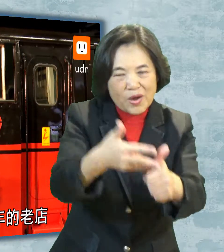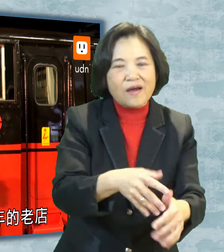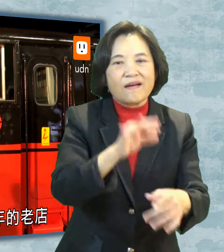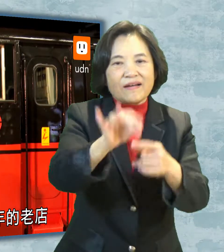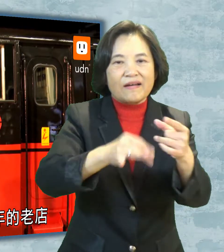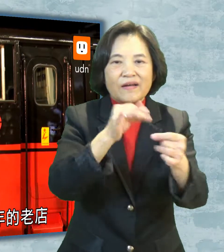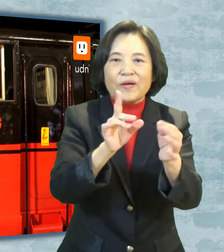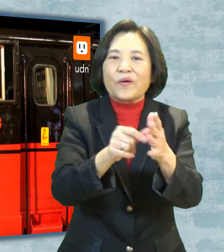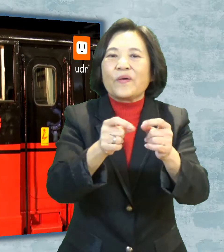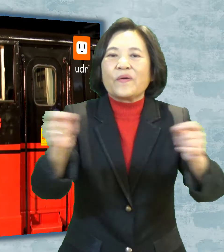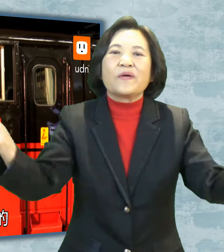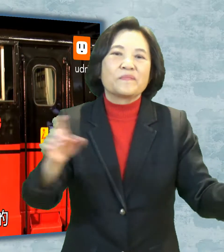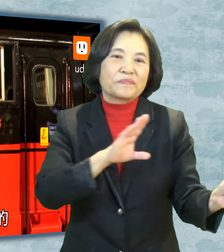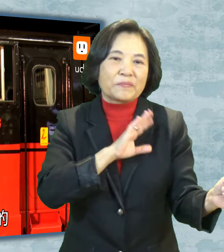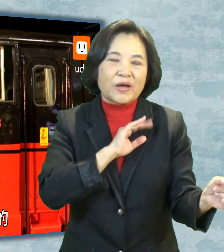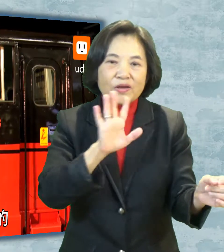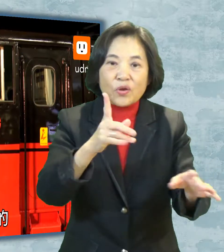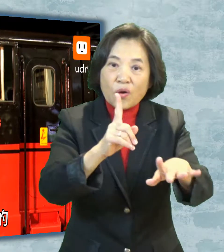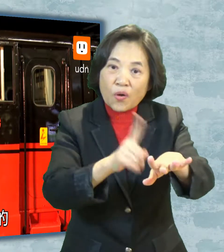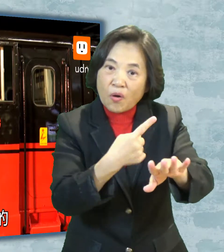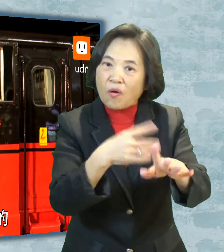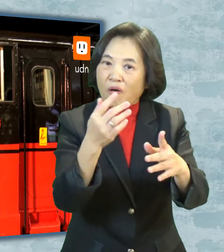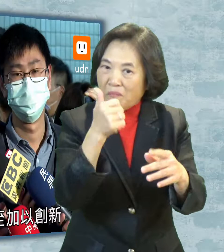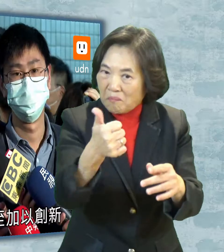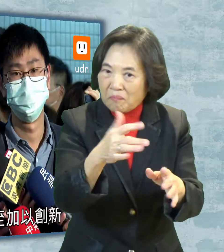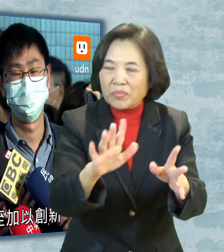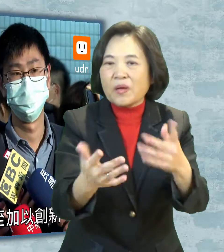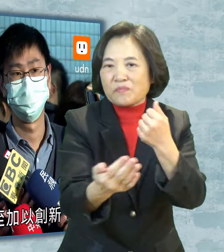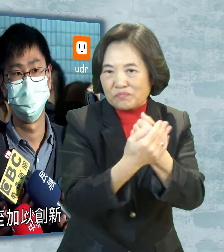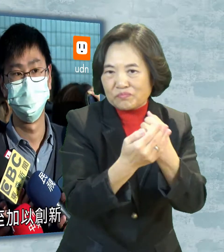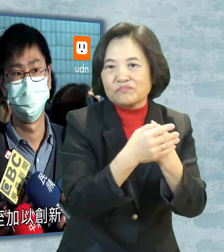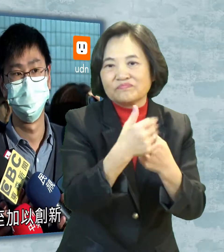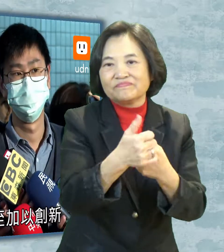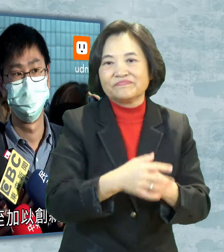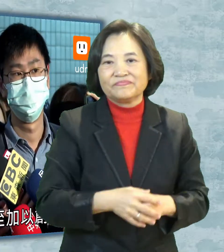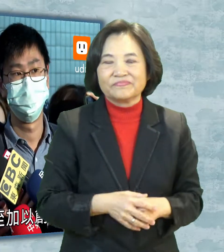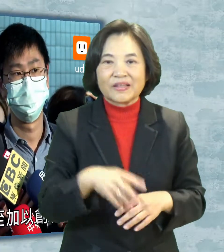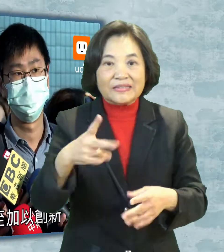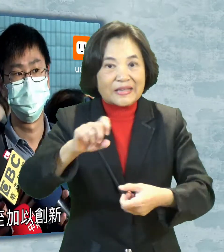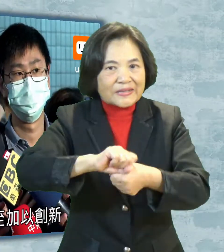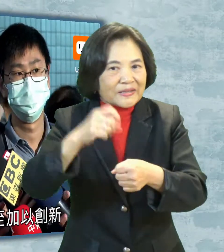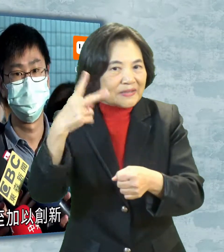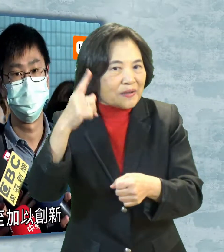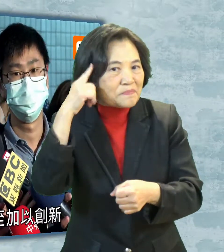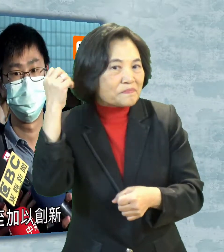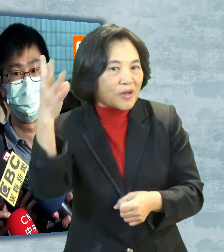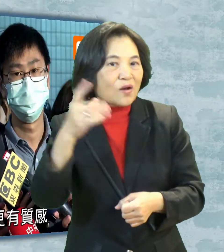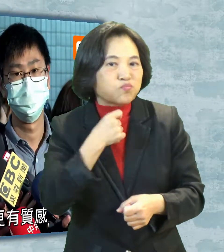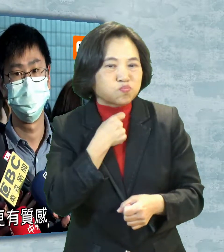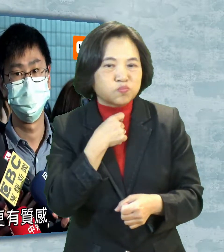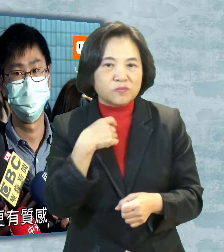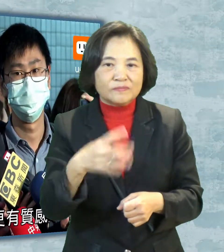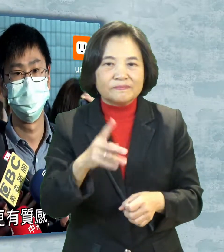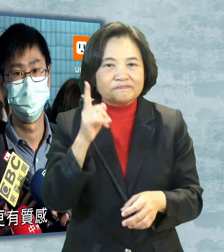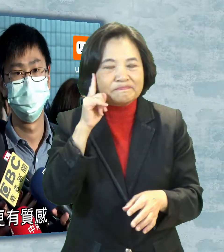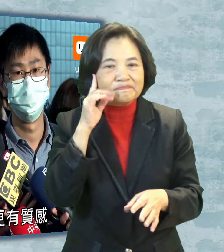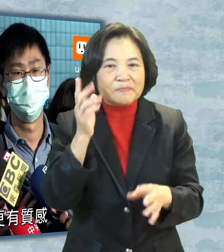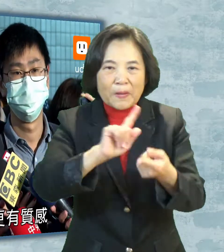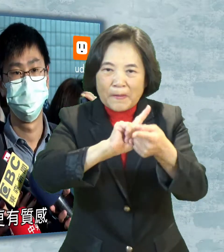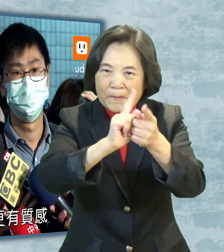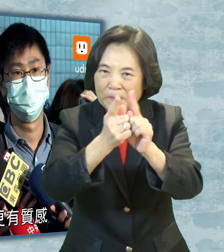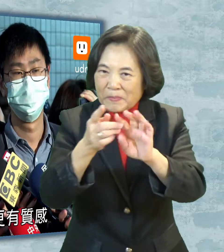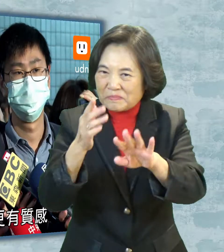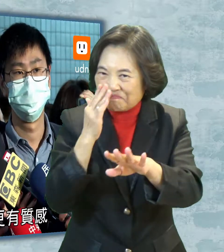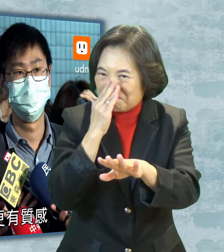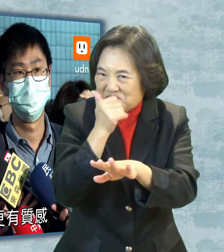传统啊，百年的老店，那有些元素是好的，好，我们可以把它保留，甚至加以创新。那当然，怎么